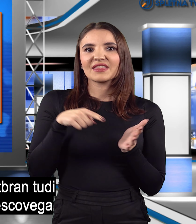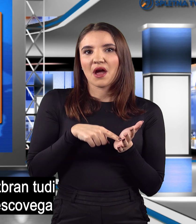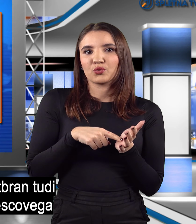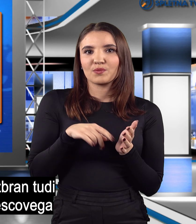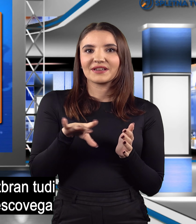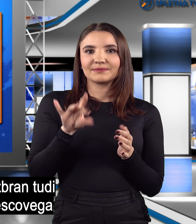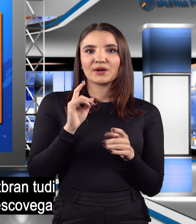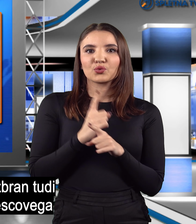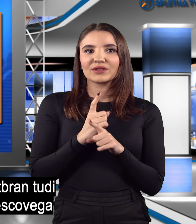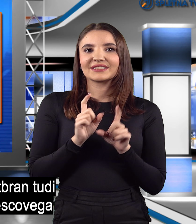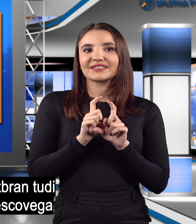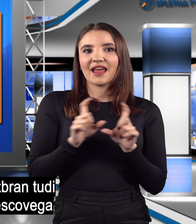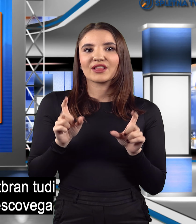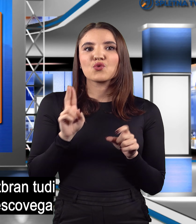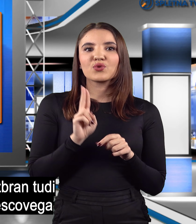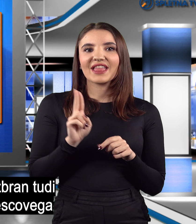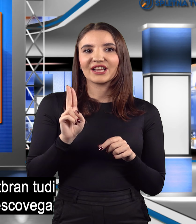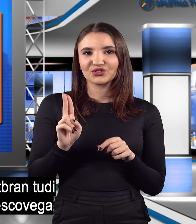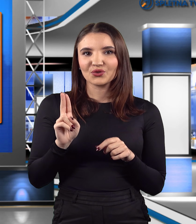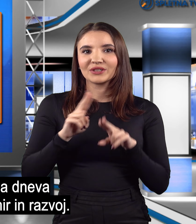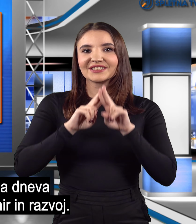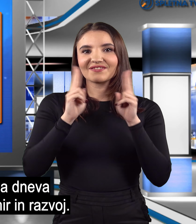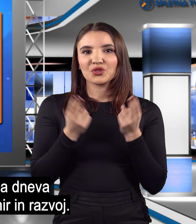Datum je izbran tudi zaradi UNESCO-vega svetovnega dneva